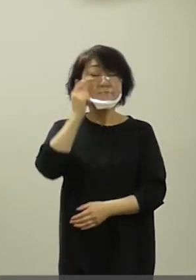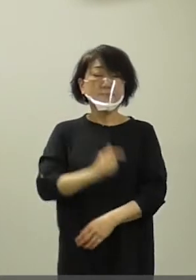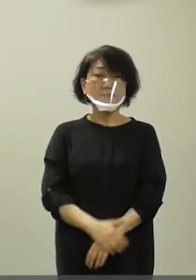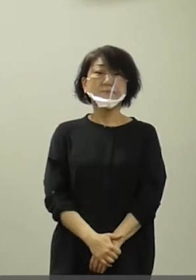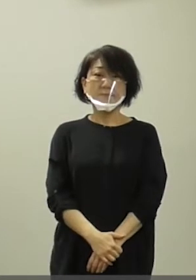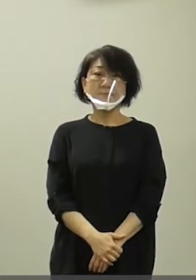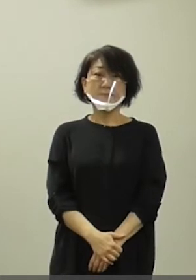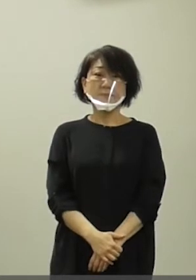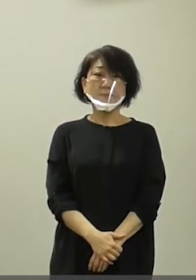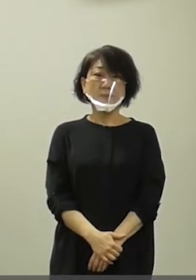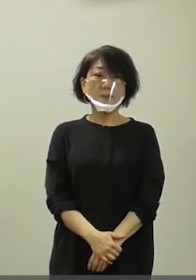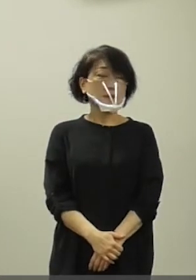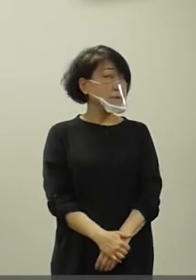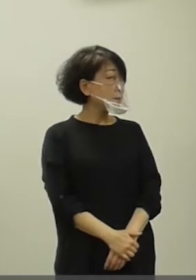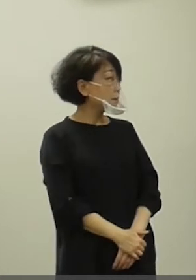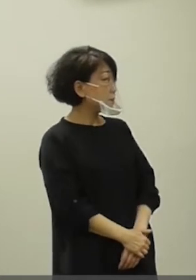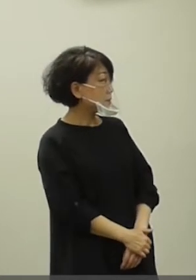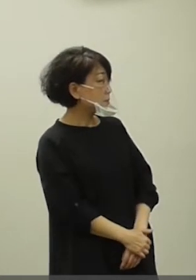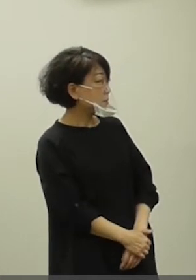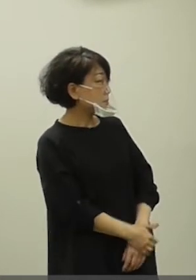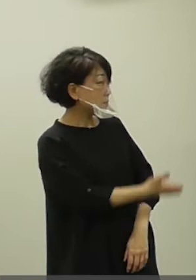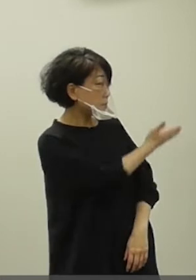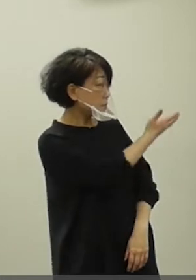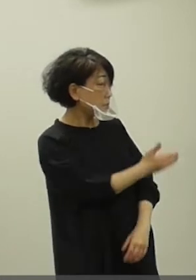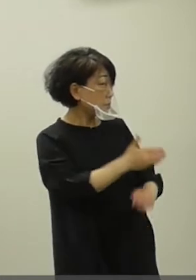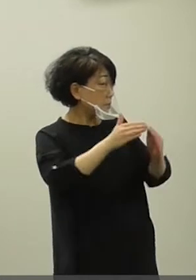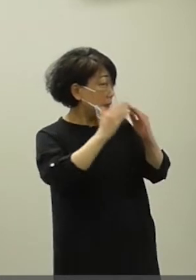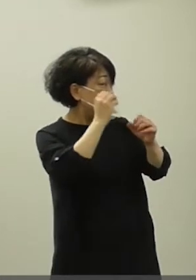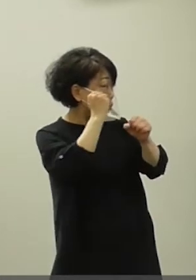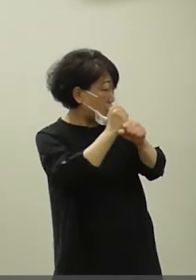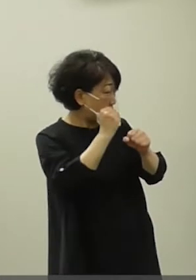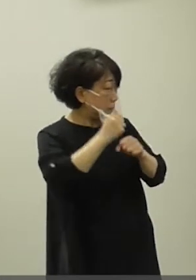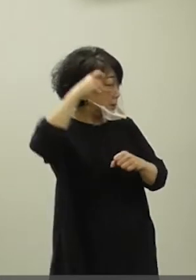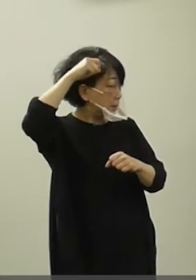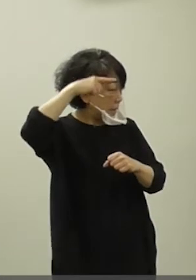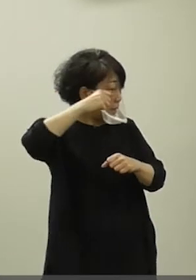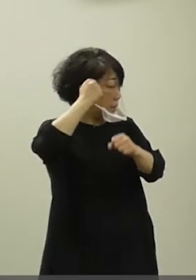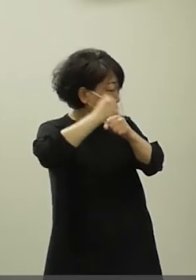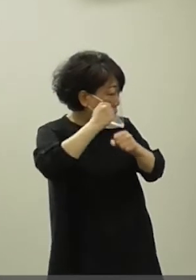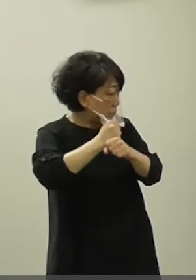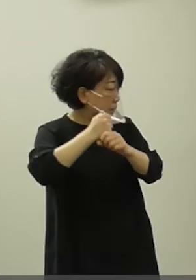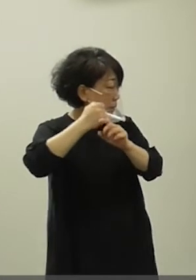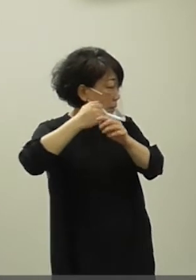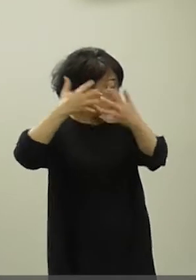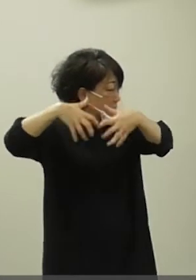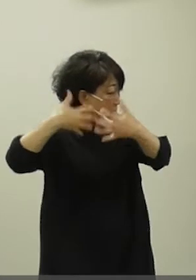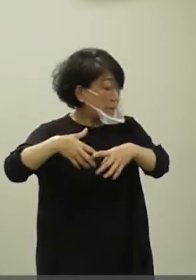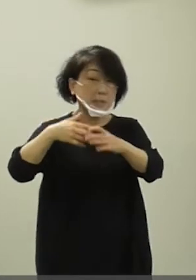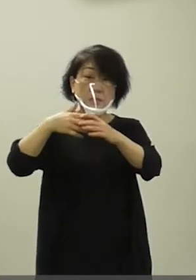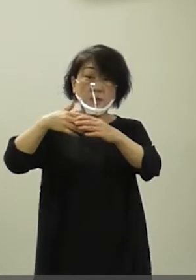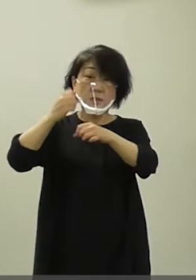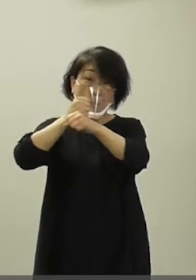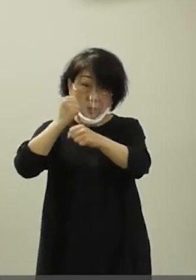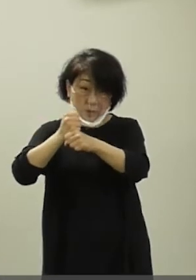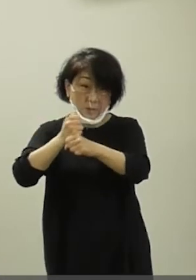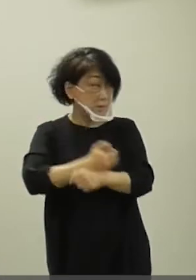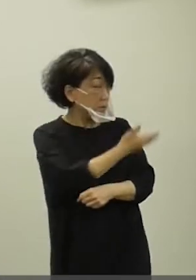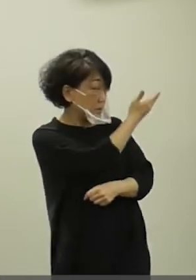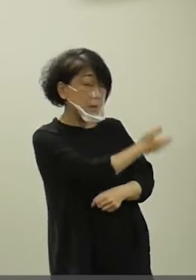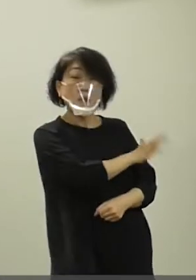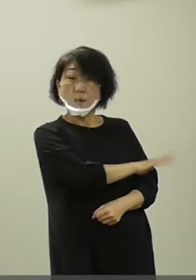ん概要はこちらの通り建築報じ電気設備工事費解説統一ということ